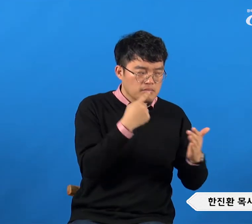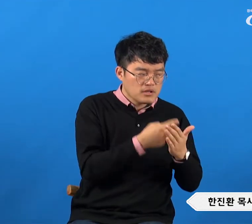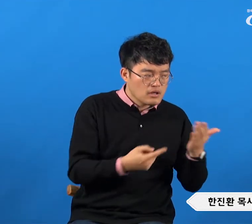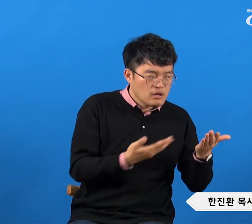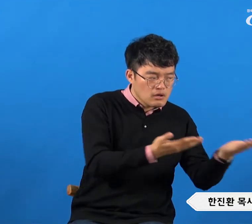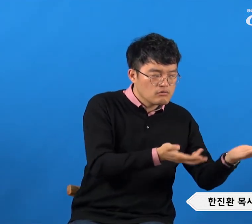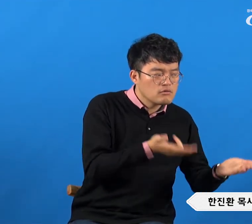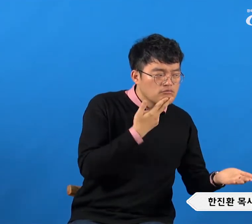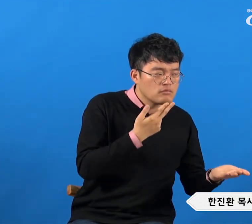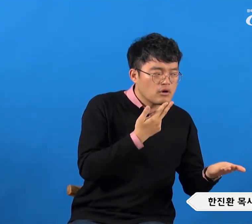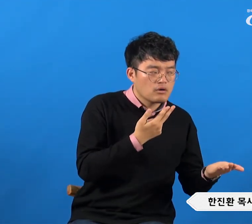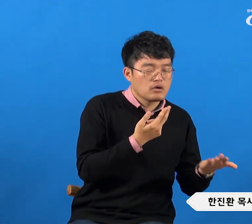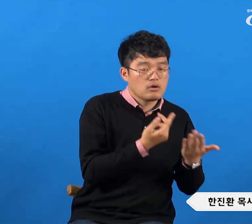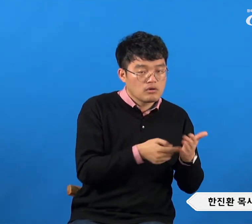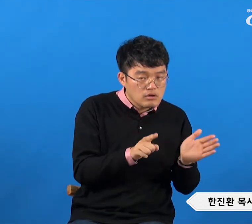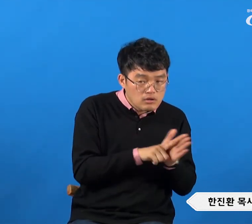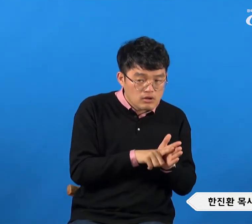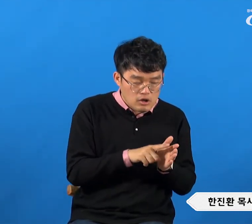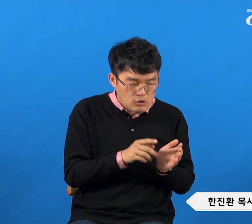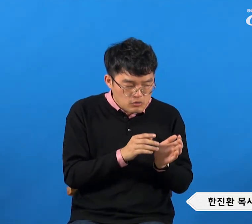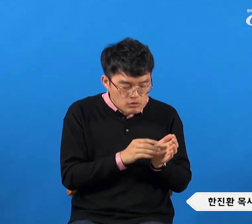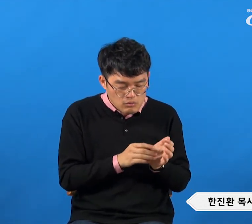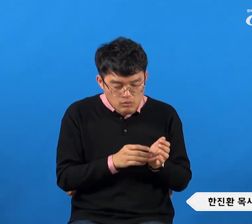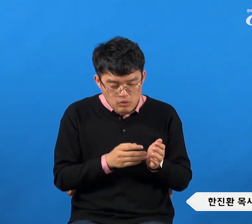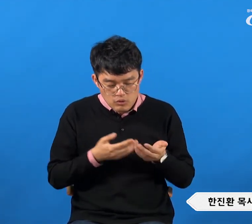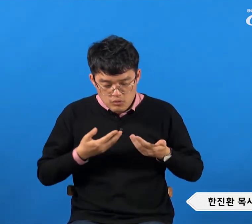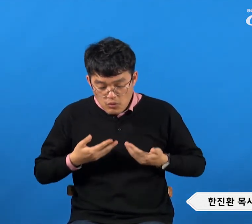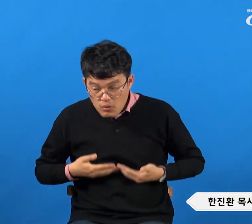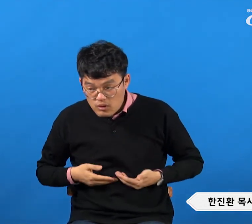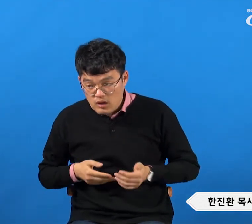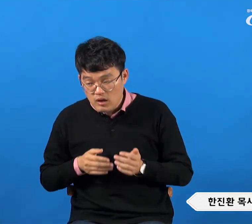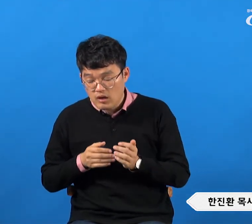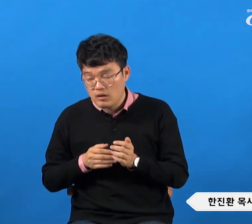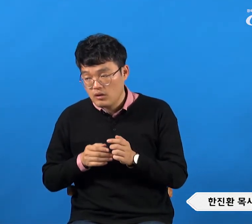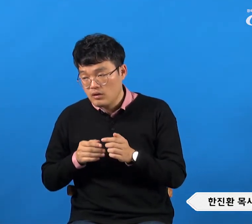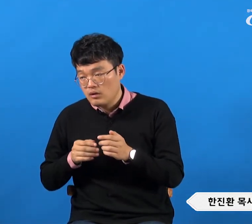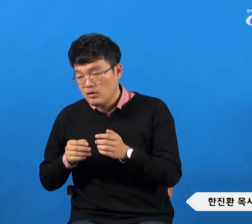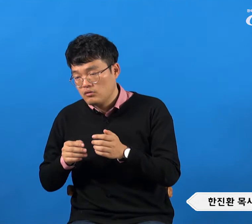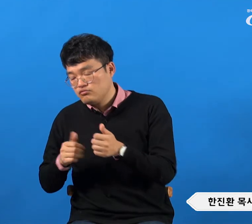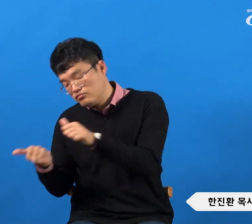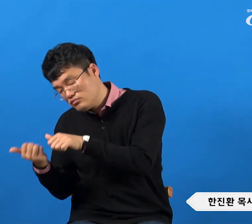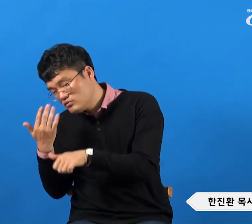않고 조용히 사라져버릴 수 있는 그런 방법을 찾지 못해서였습니다.